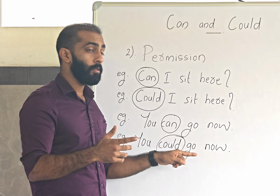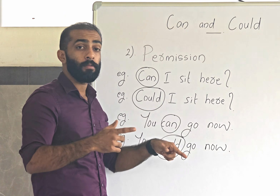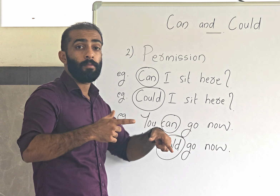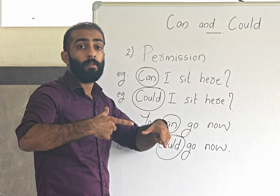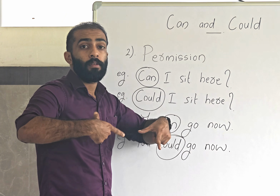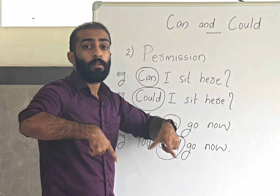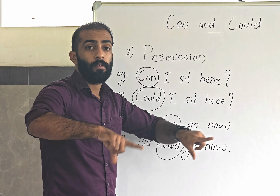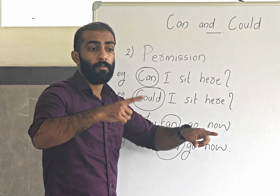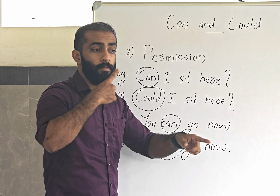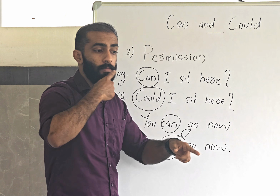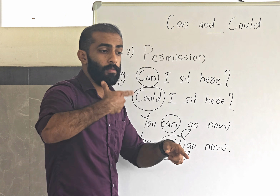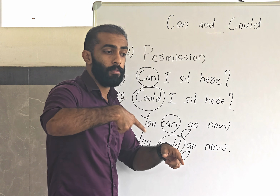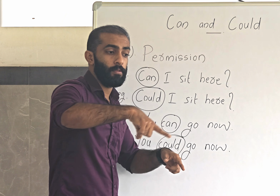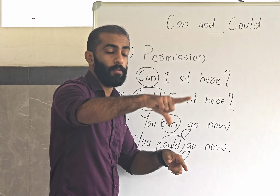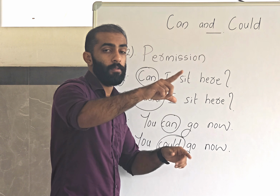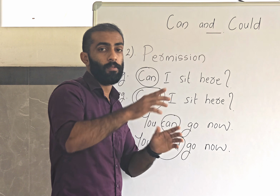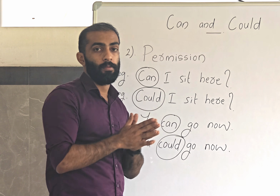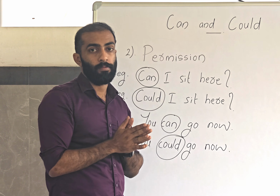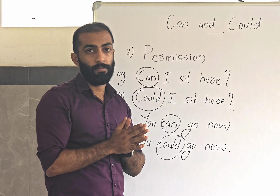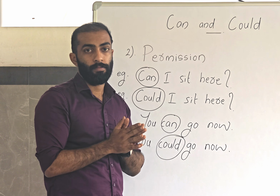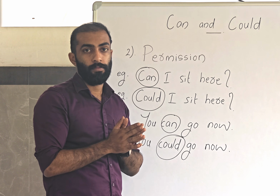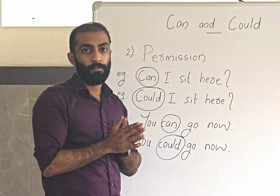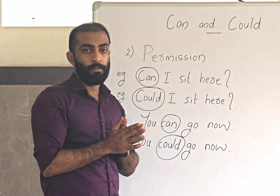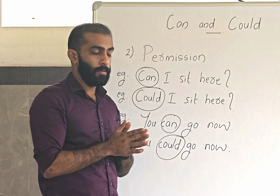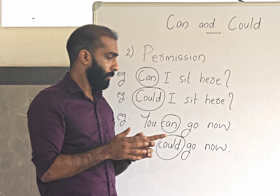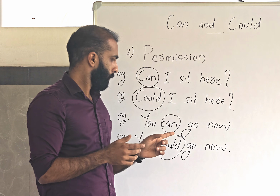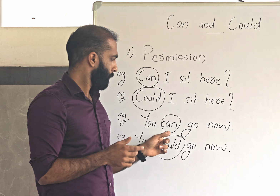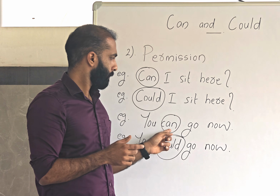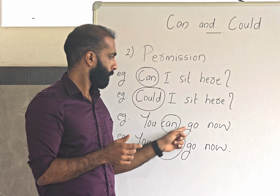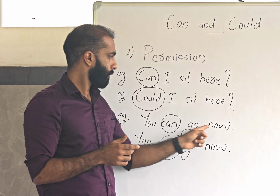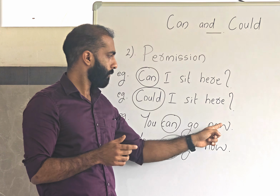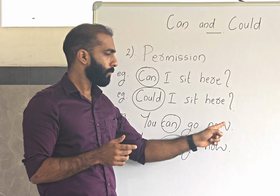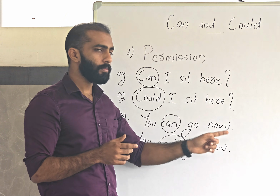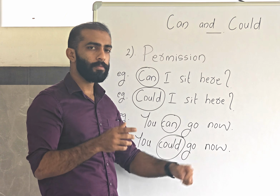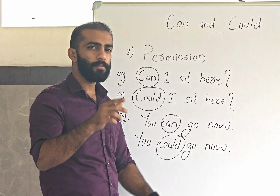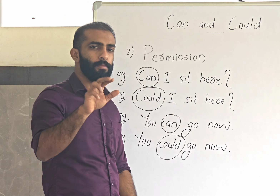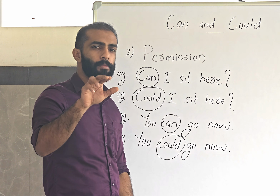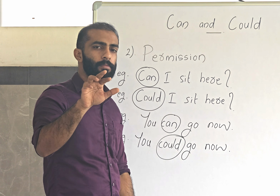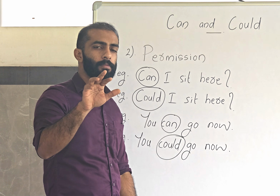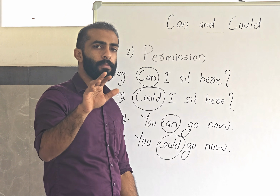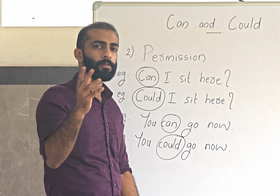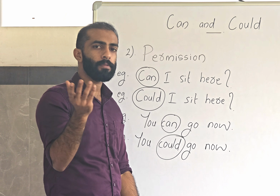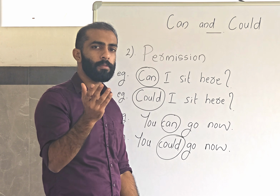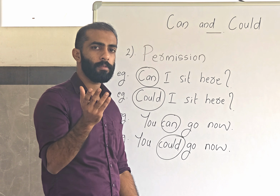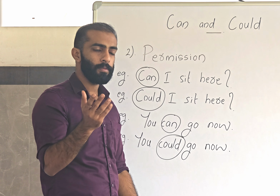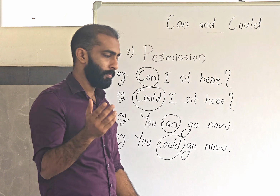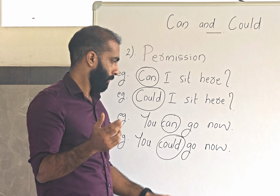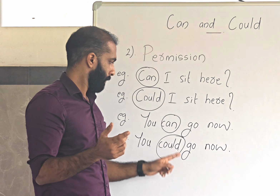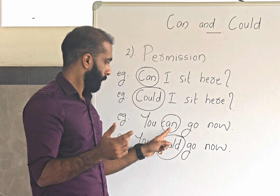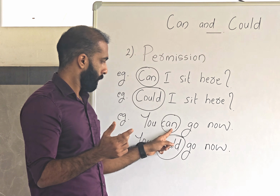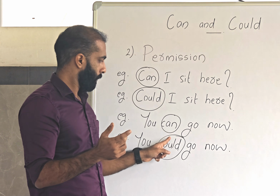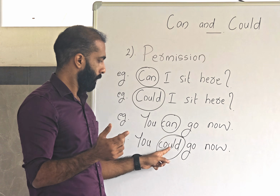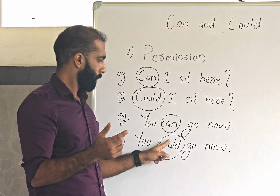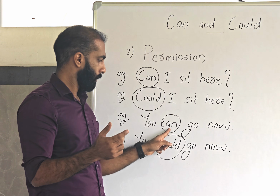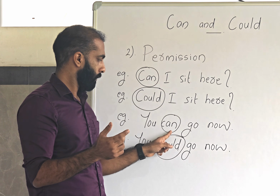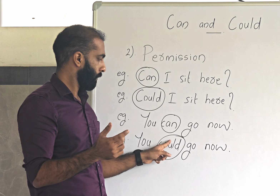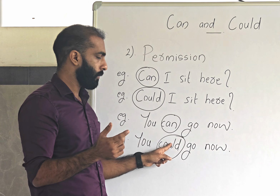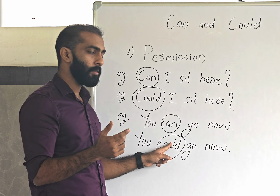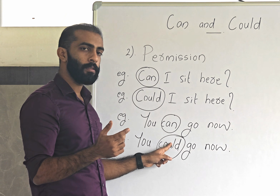അനുവാദം ചോദിക്കുകയല്ല, മറിച്ച് അനുവാദം കൊടുക്കുകയാണ് ചെയ്യുന്നത്. യു ക്യാൻ ഗോ നൗ എന്ന് പറയുമ്പോൾ താങ്കൾക്ക് ഇപ്പോൾ